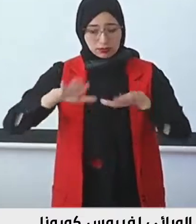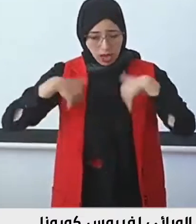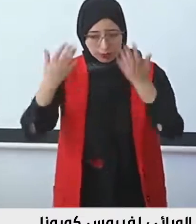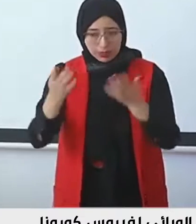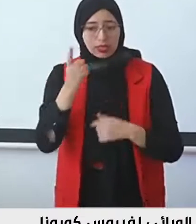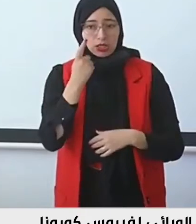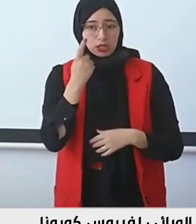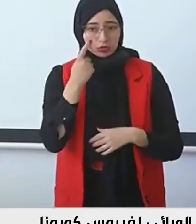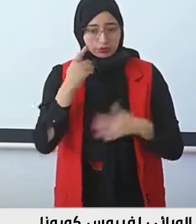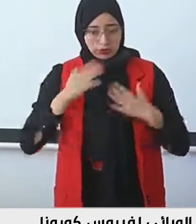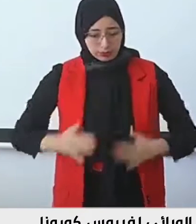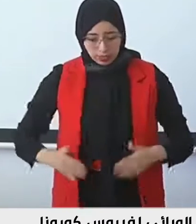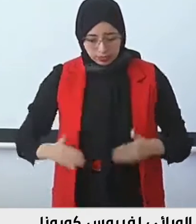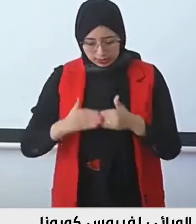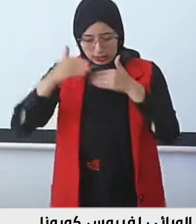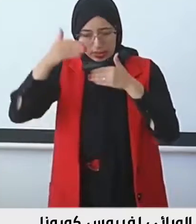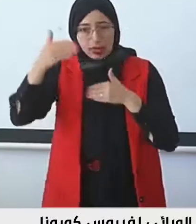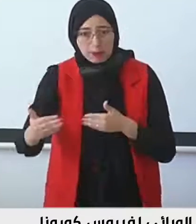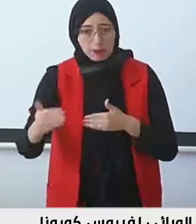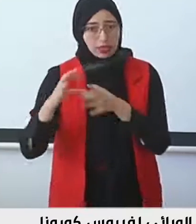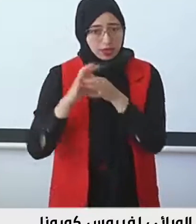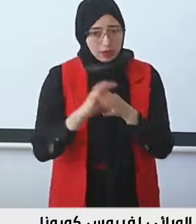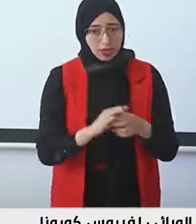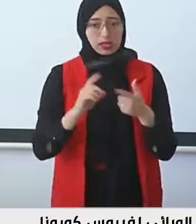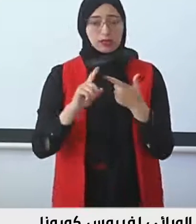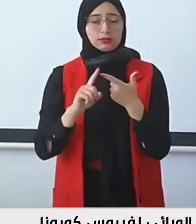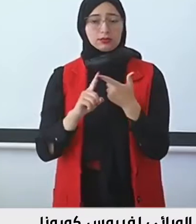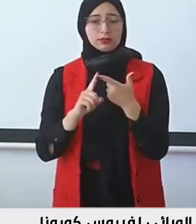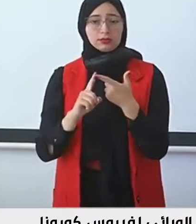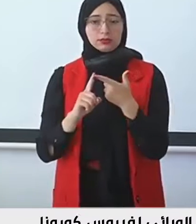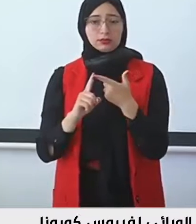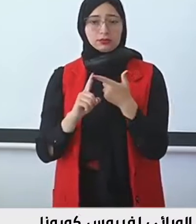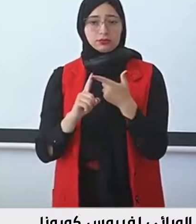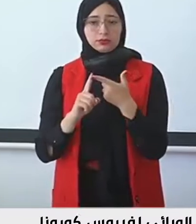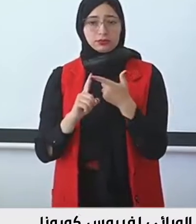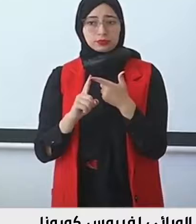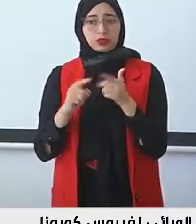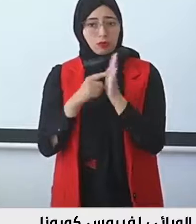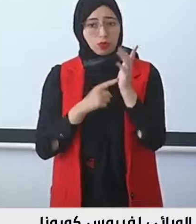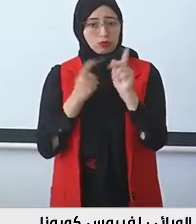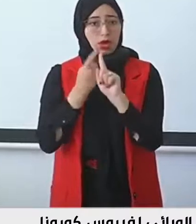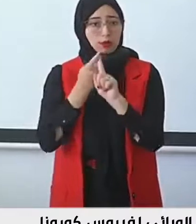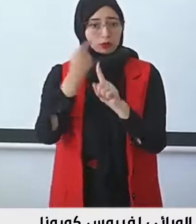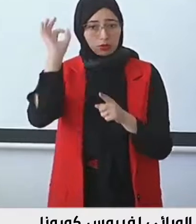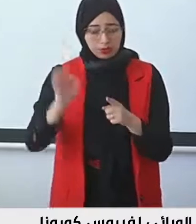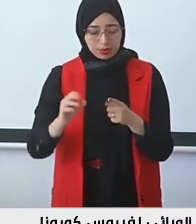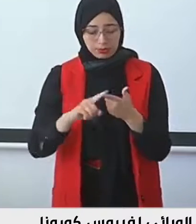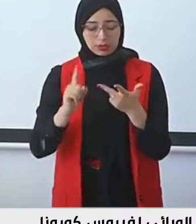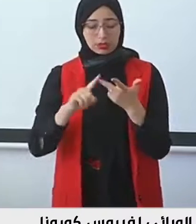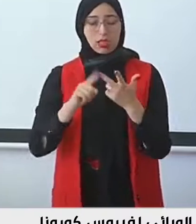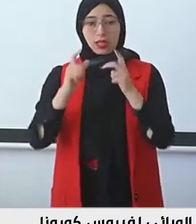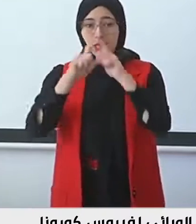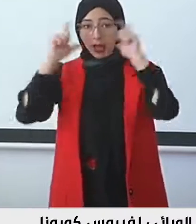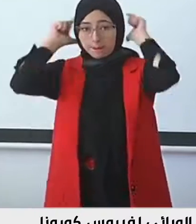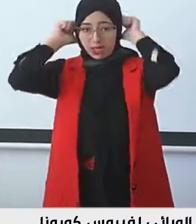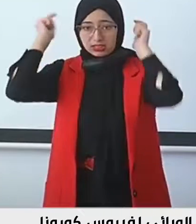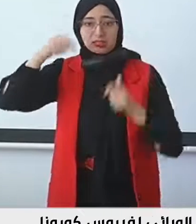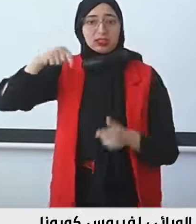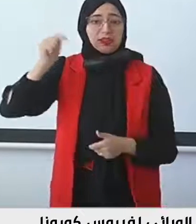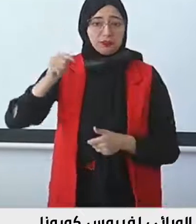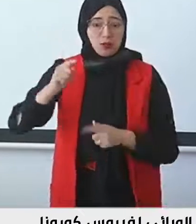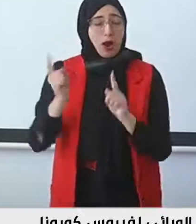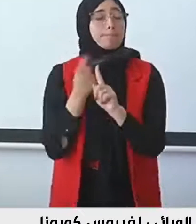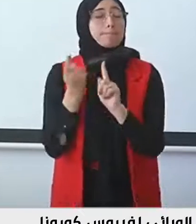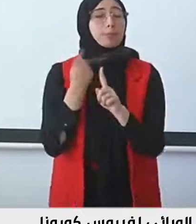التباعد الجسدي فيه عدة إجراءات مرتبطة به، هذا حاجة مهمة برشا، وفيها ارتداء الكمامة اللي